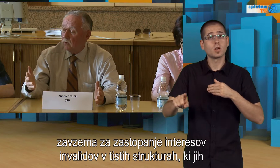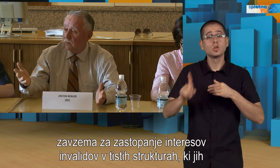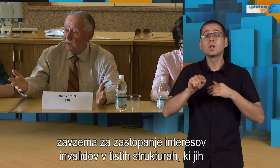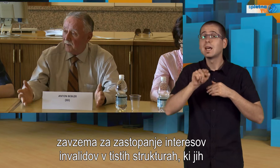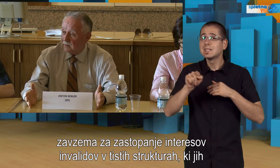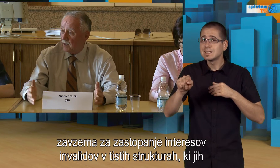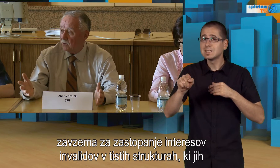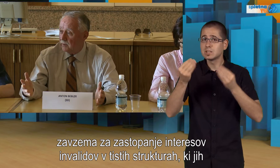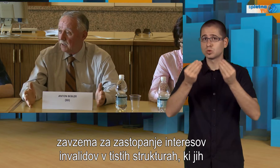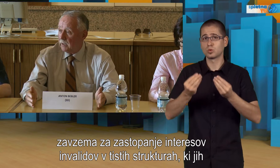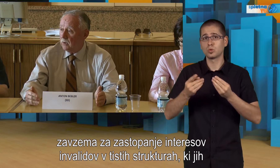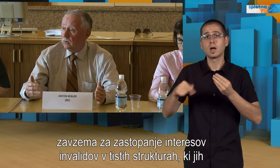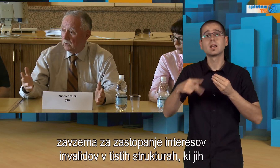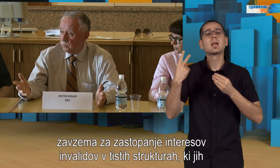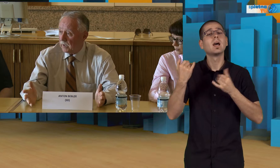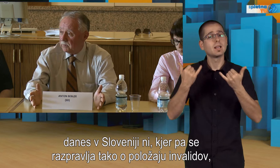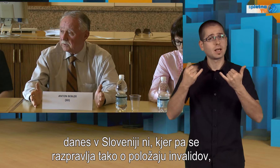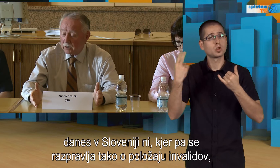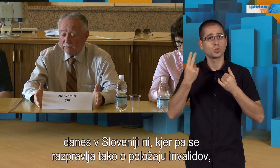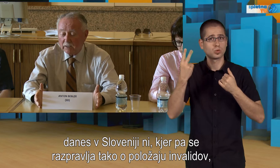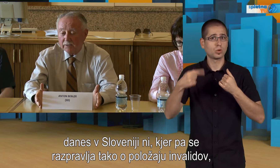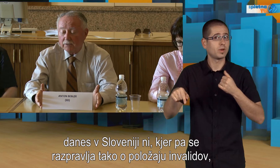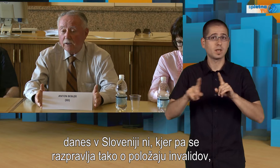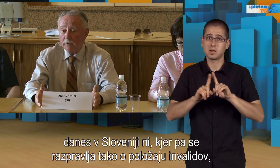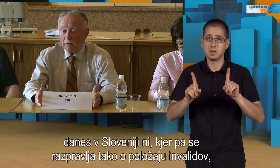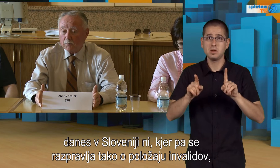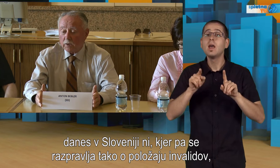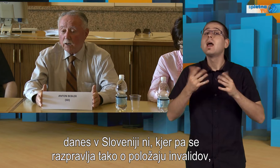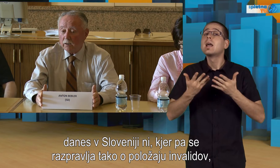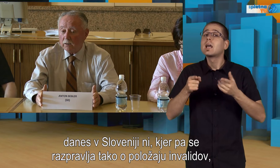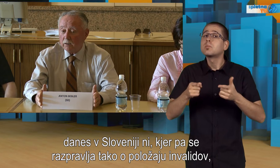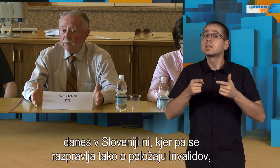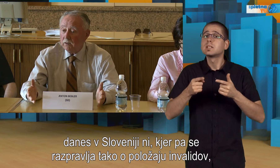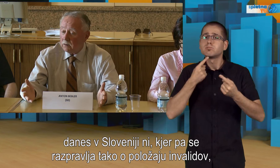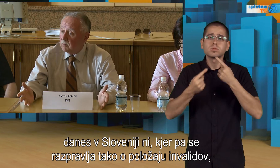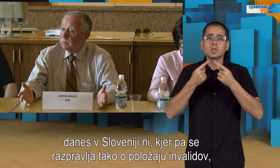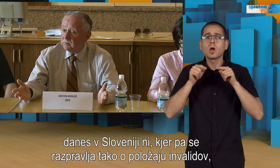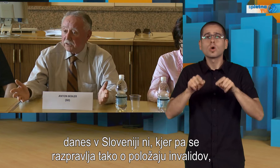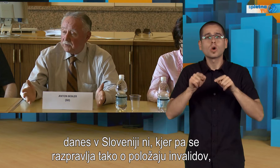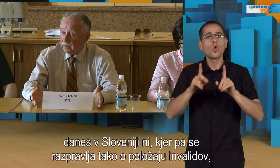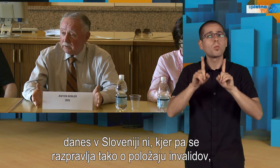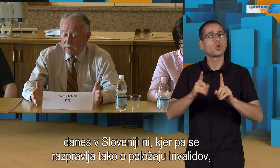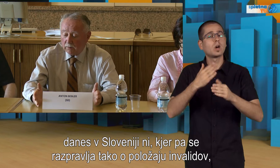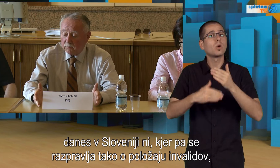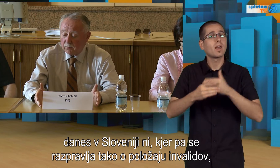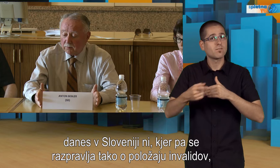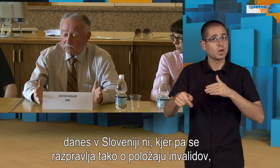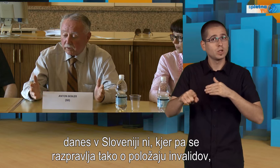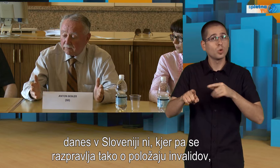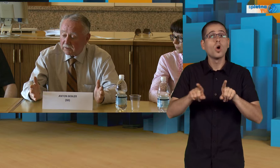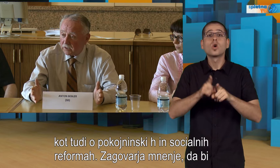v Sloveniji ni, kjer pa se razpravlja tako o položaju invalidov, kot tudi o pokojninskih in socialnih